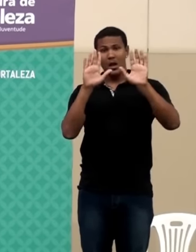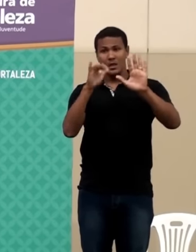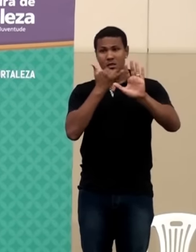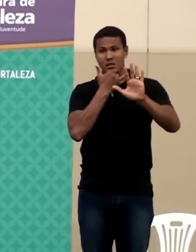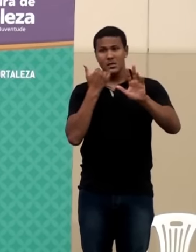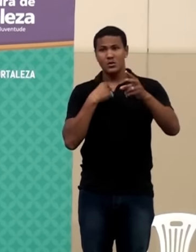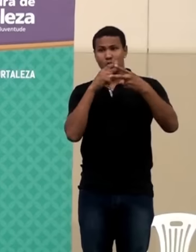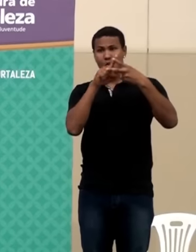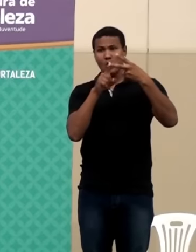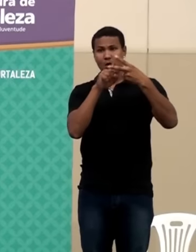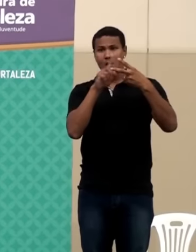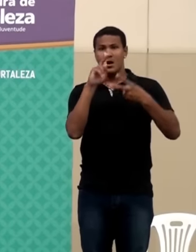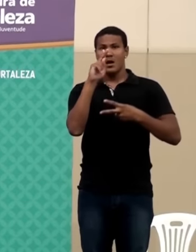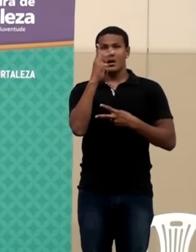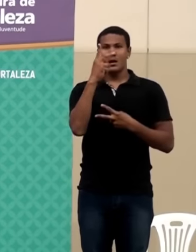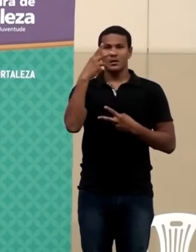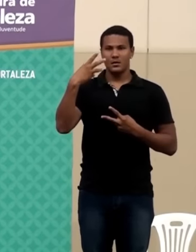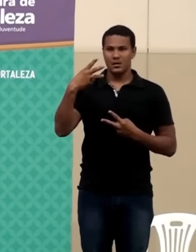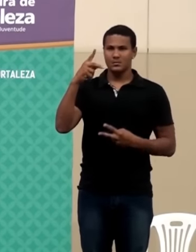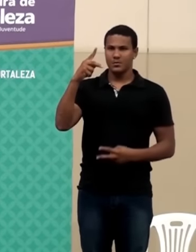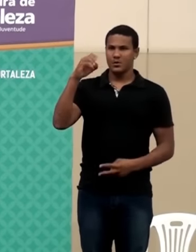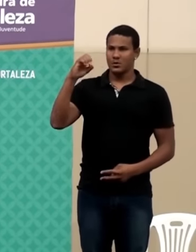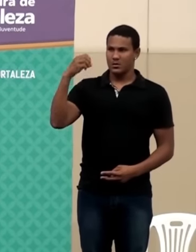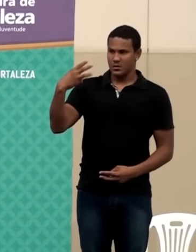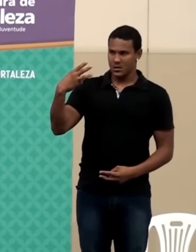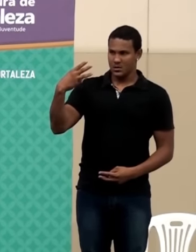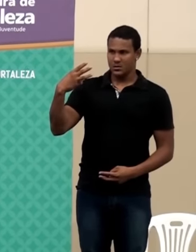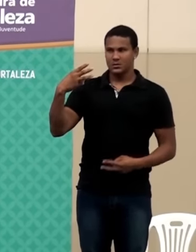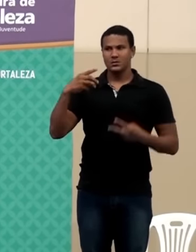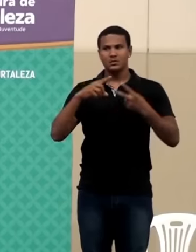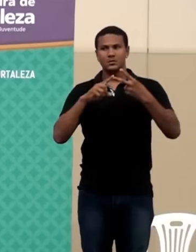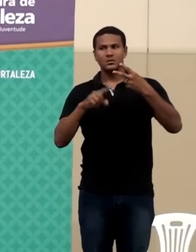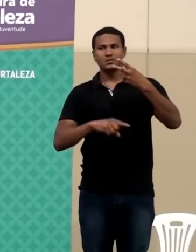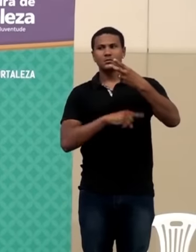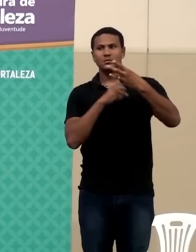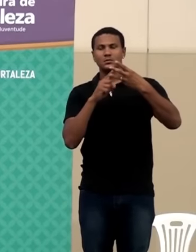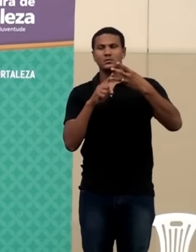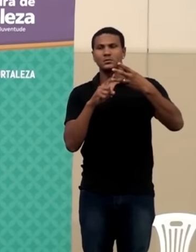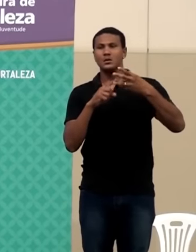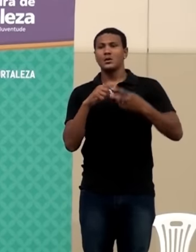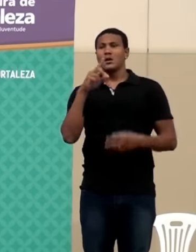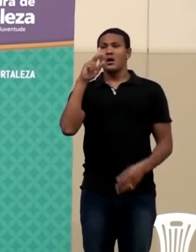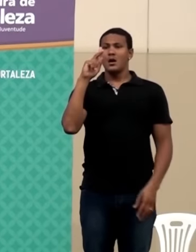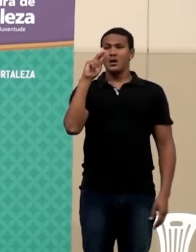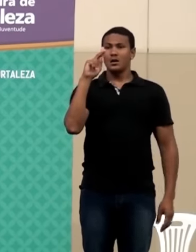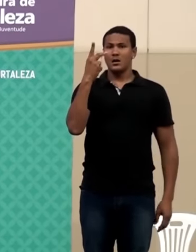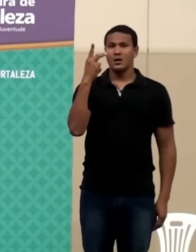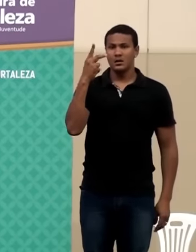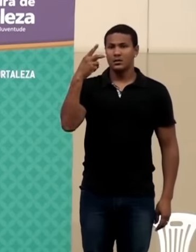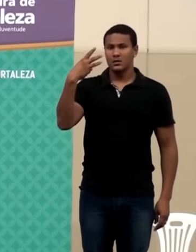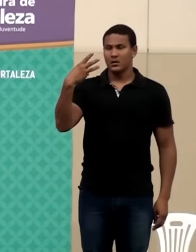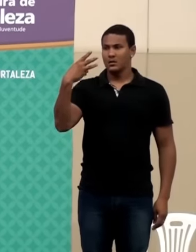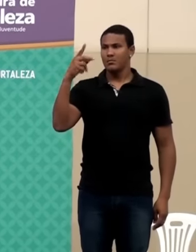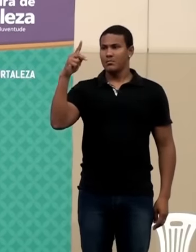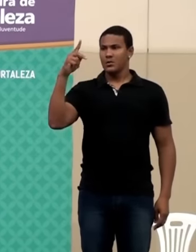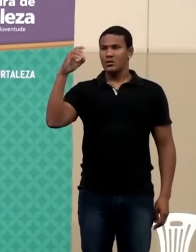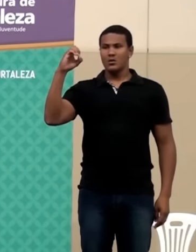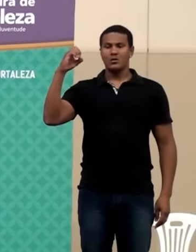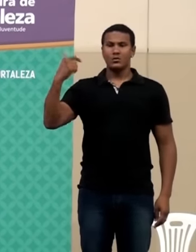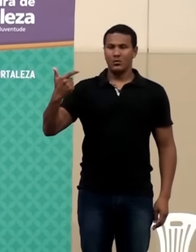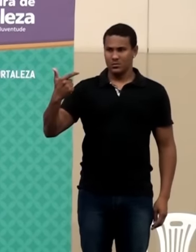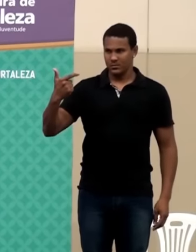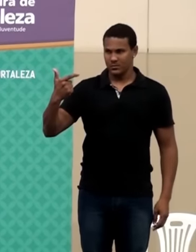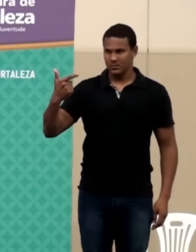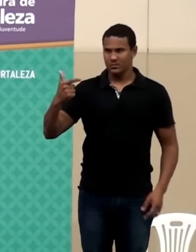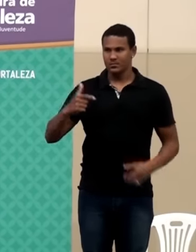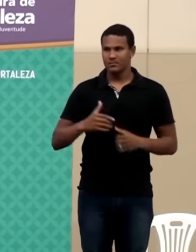H3PO3, que vai apresentar dois hidrogênios ionizáveis, e o H3PO2, que vai apresentar um hidrogênio